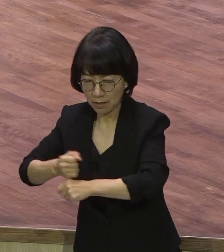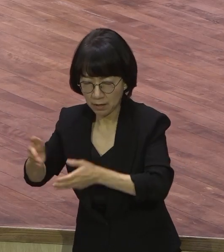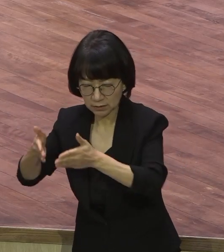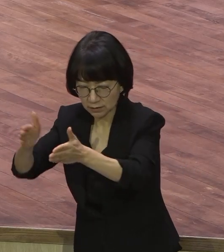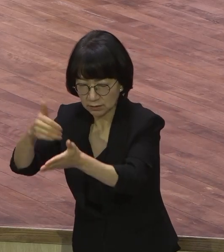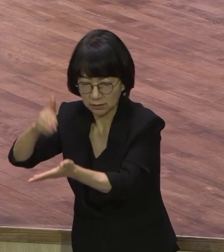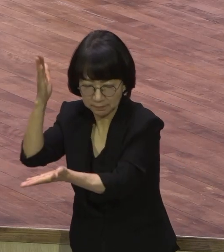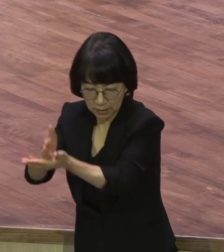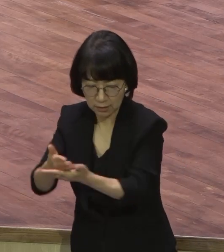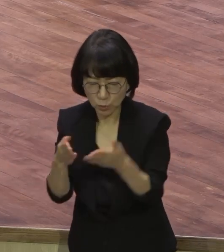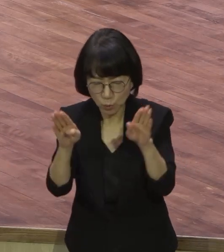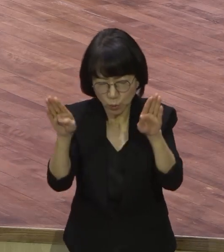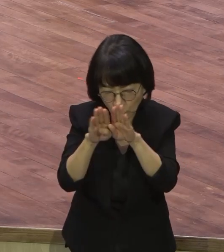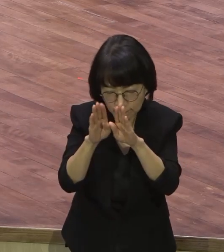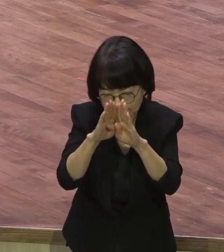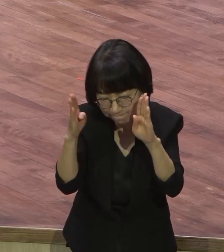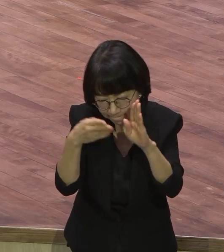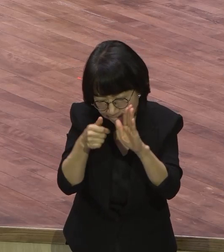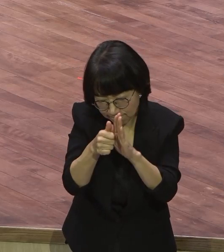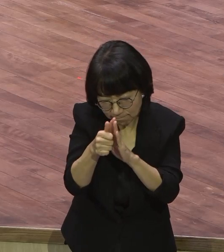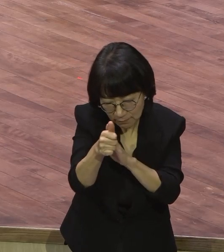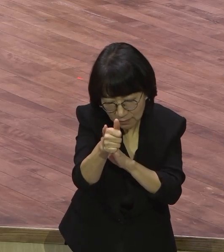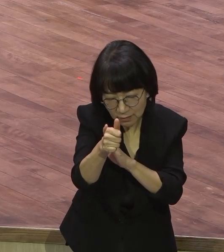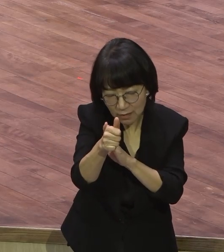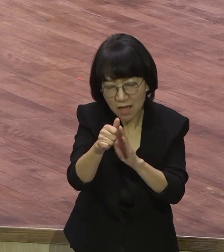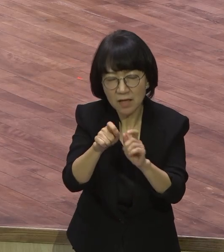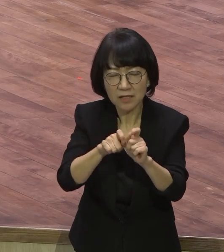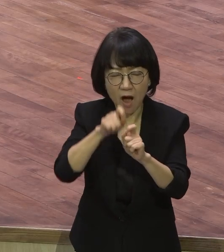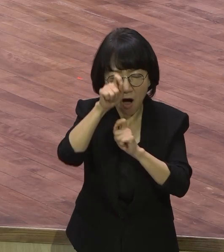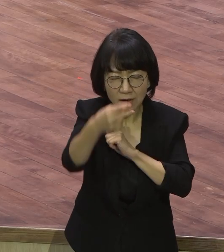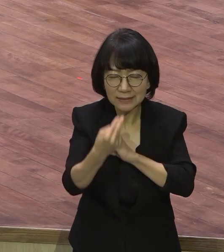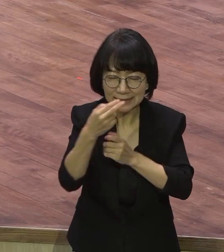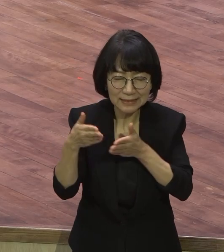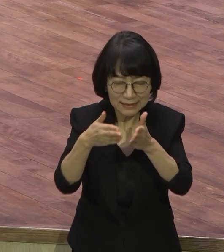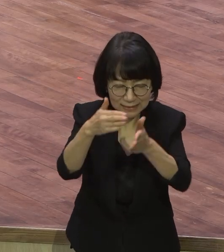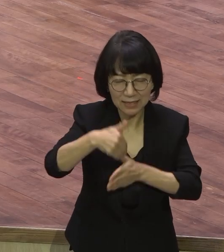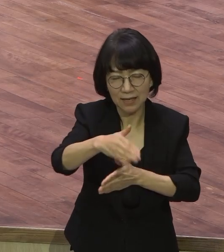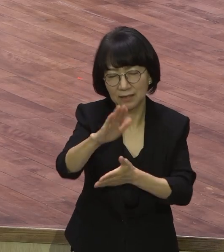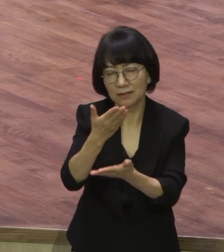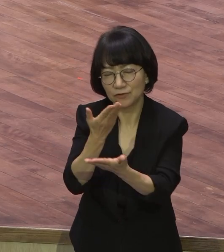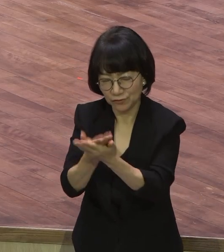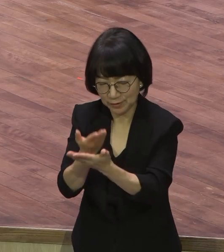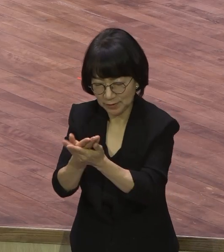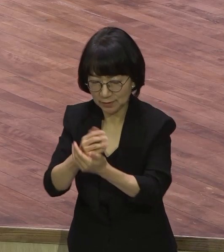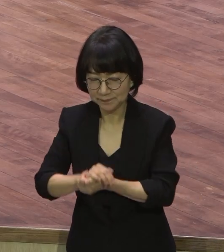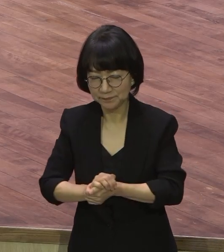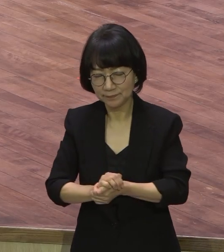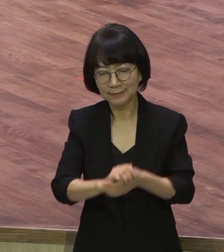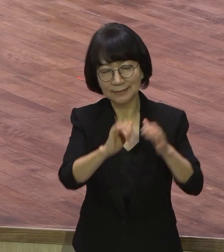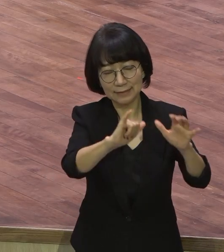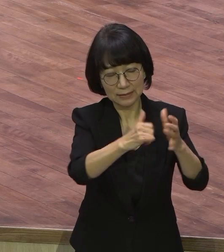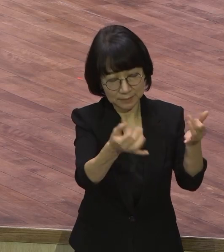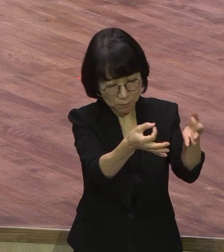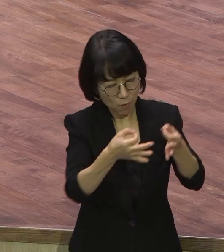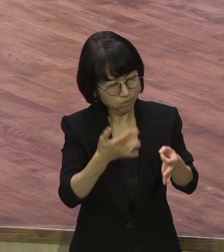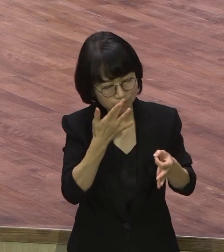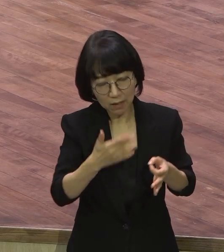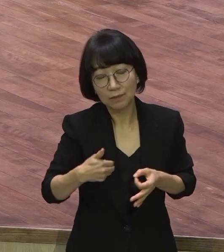사슬을 깨닫고 우리 영생의 길인 좁은 문 이 속에서 세상 사람들이 알수도 줄 수 없는 찬평한 찬기쁨